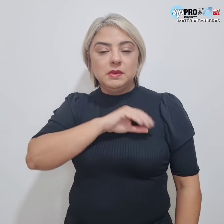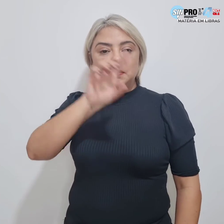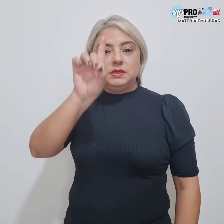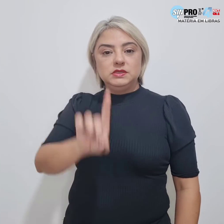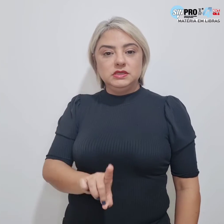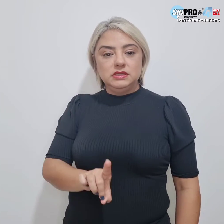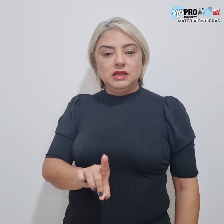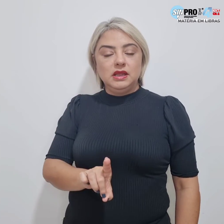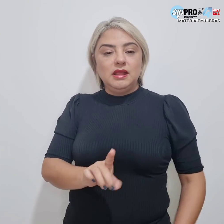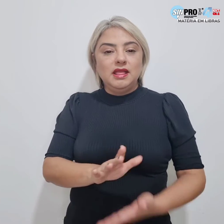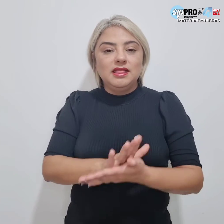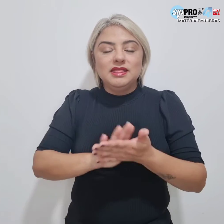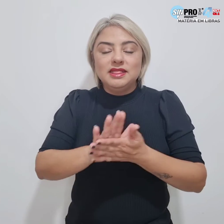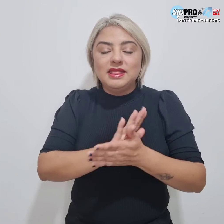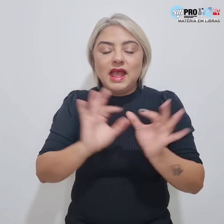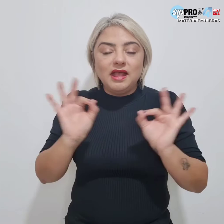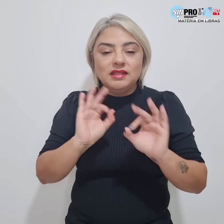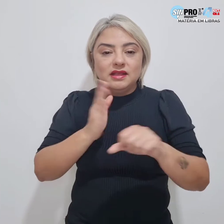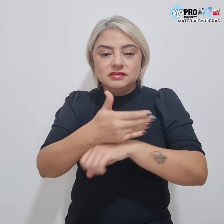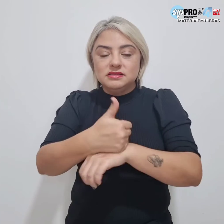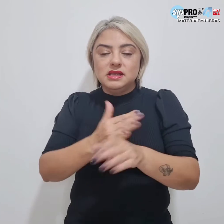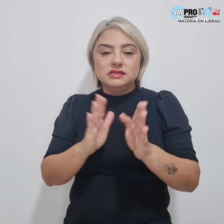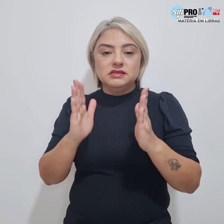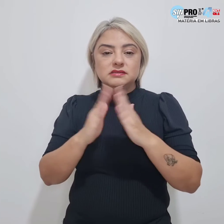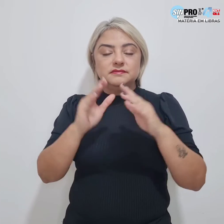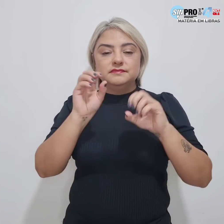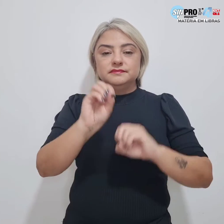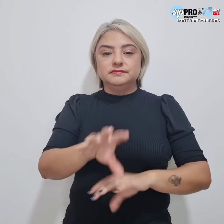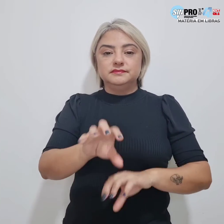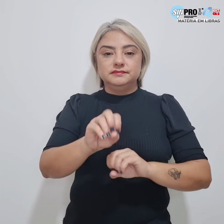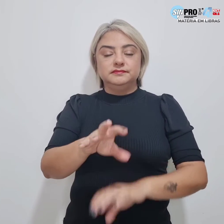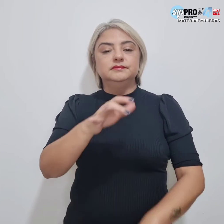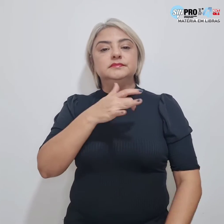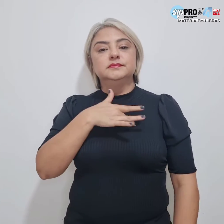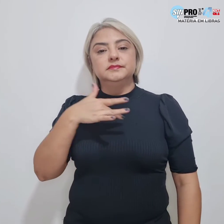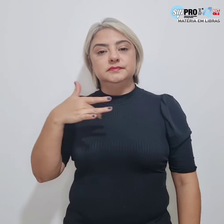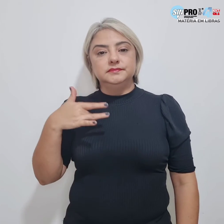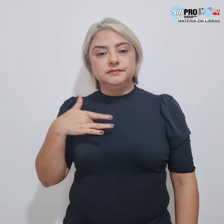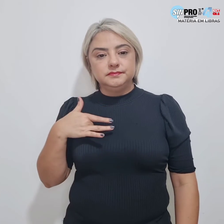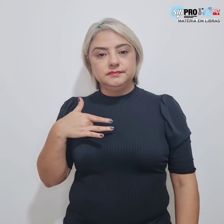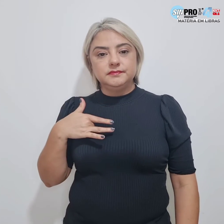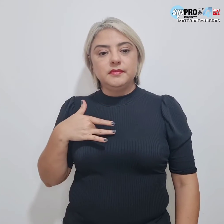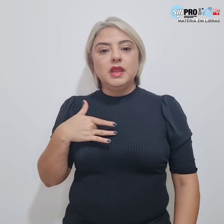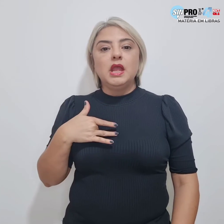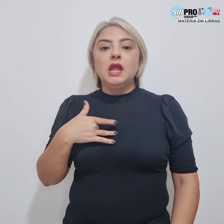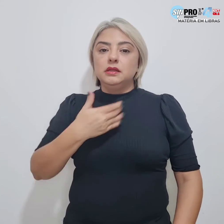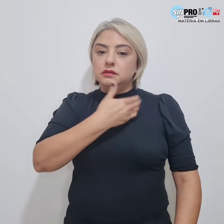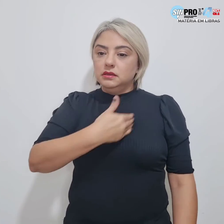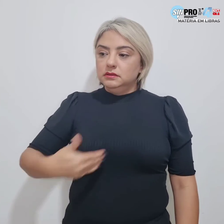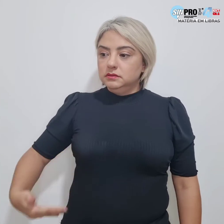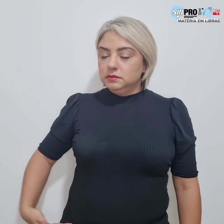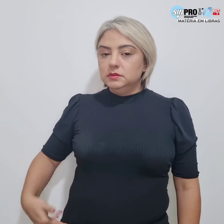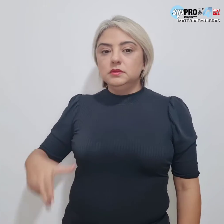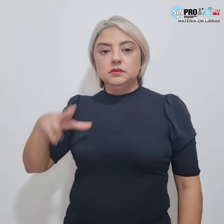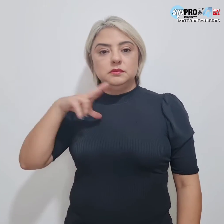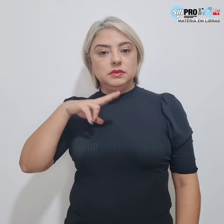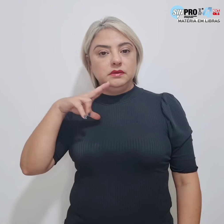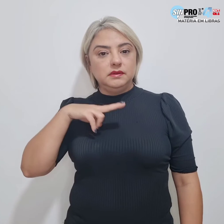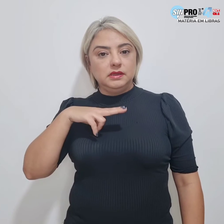direitos, sem acesso à moradia, à educação e à saúde, tanto públicas como privadas.